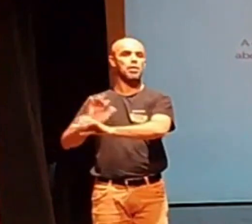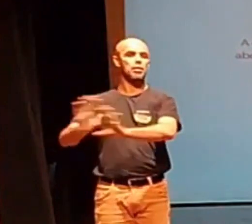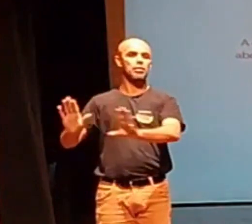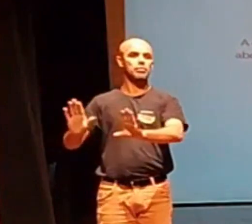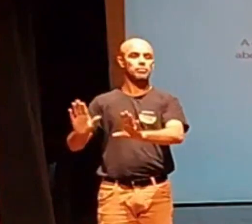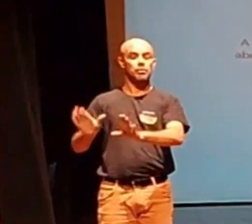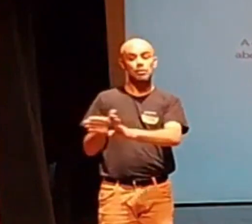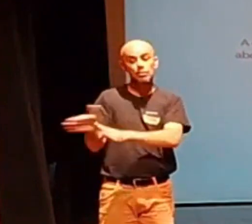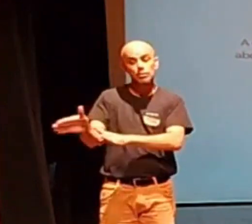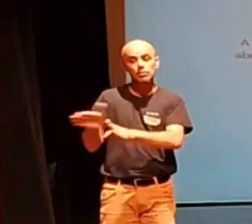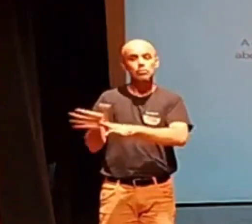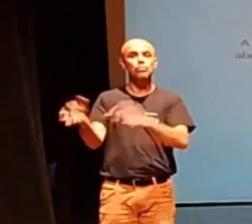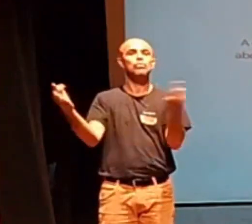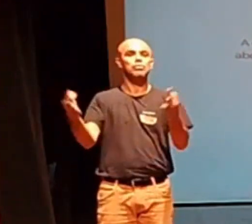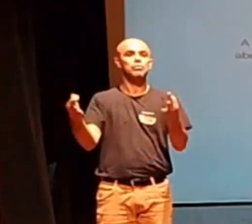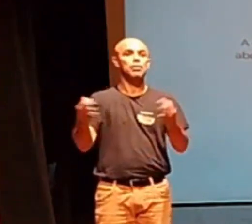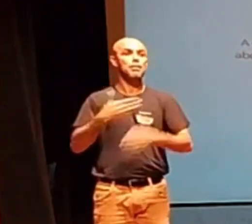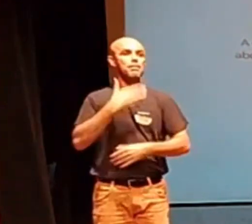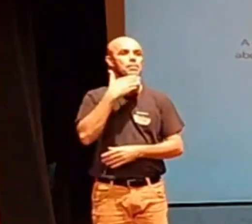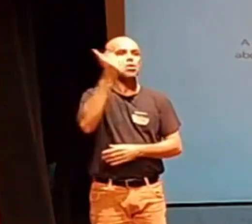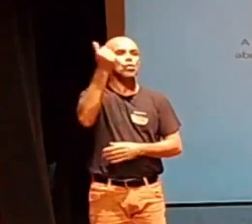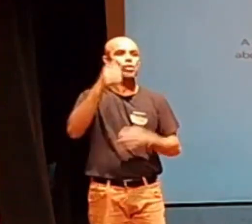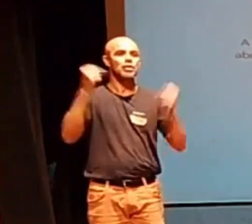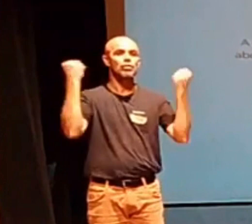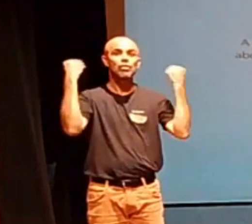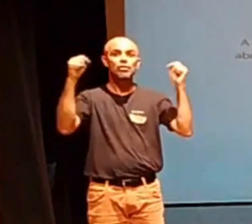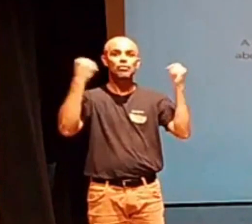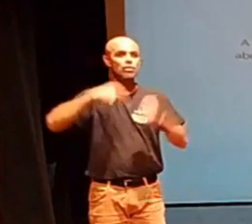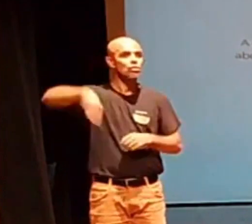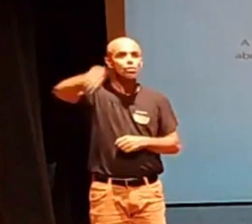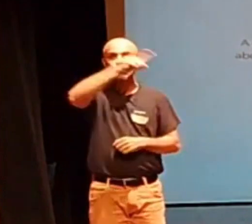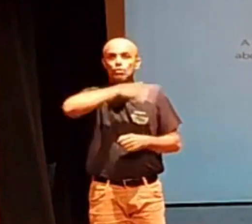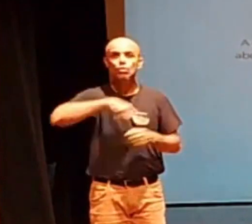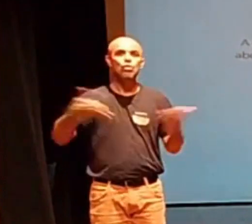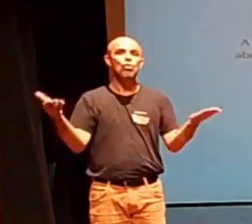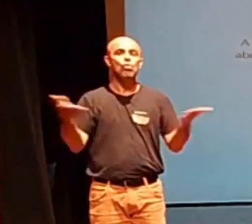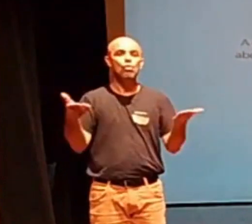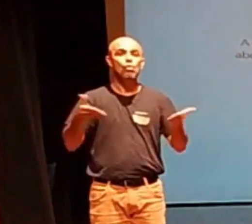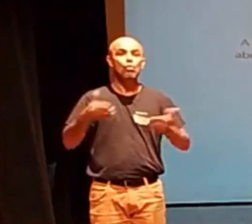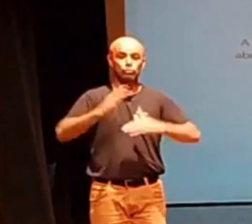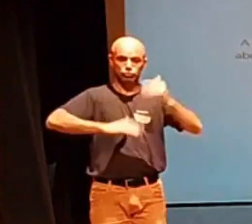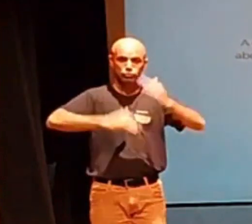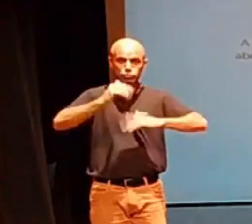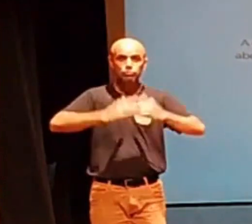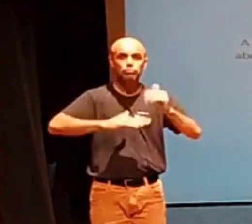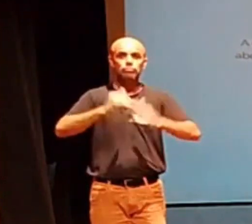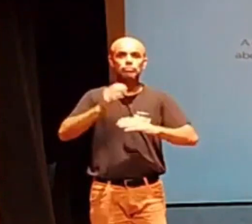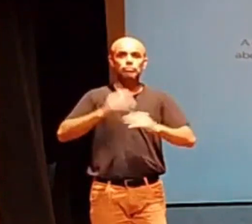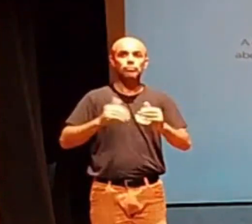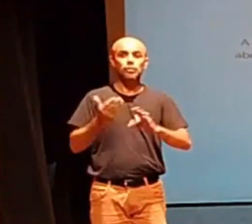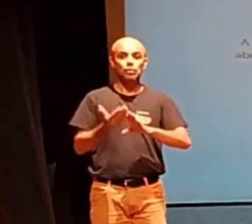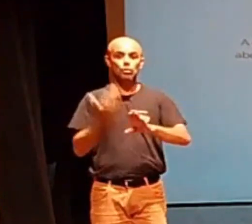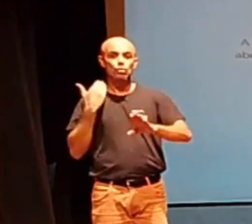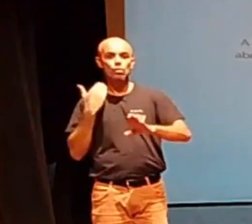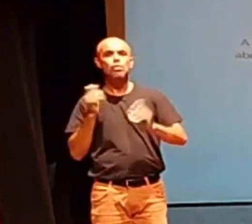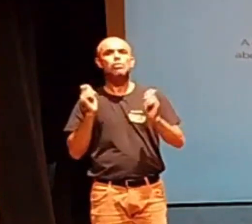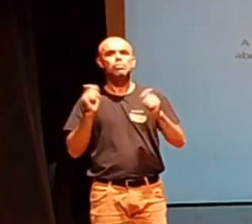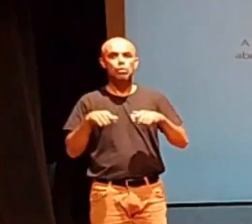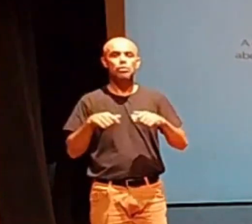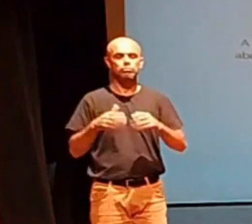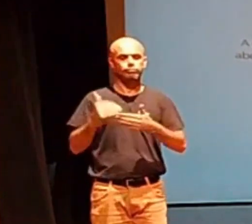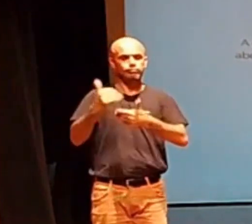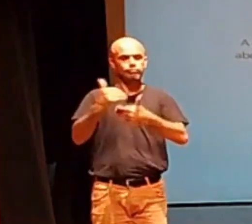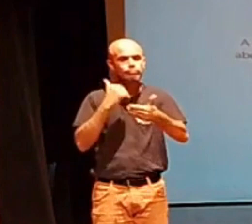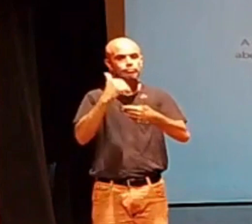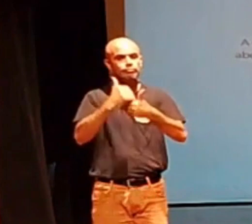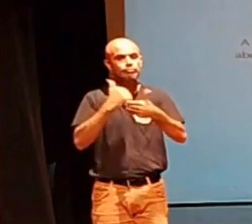A melhor atividade física que qualquer um de nós pode fazer hoje, não eliminando as outras, mas se você não puder fazer bem orientada